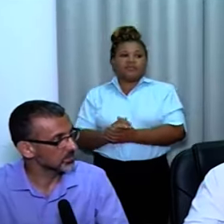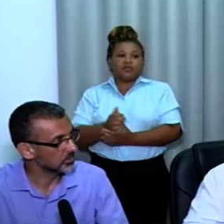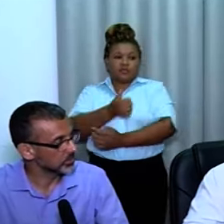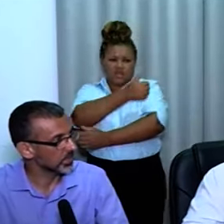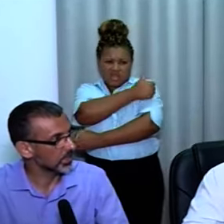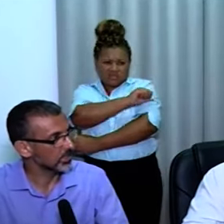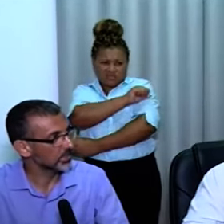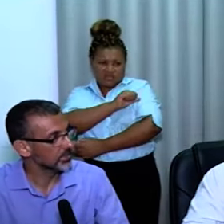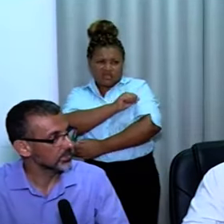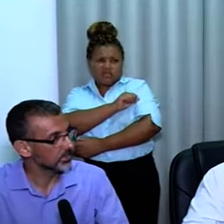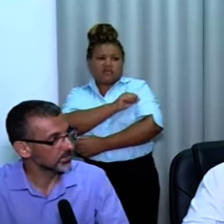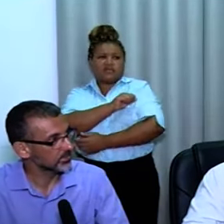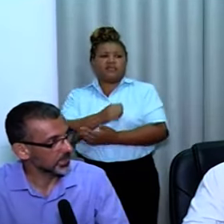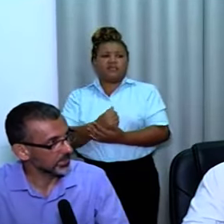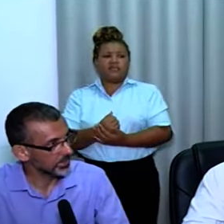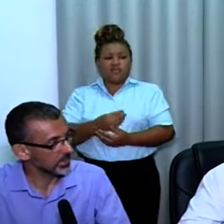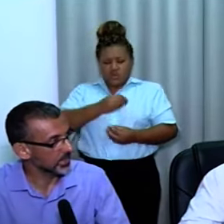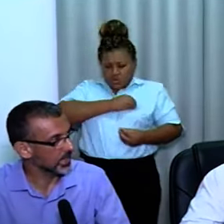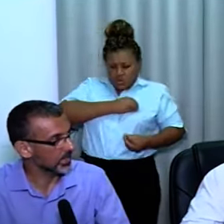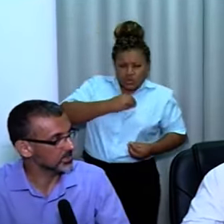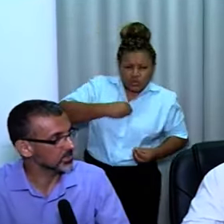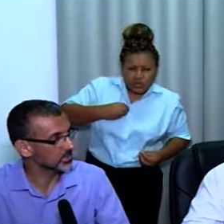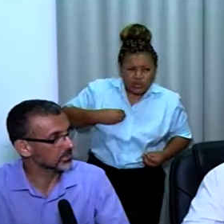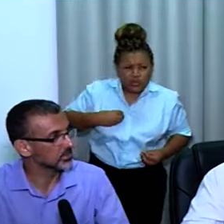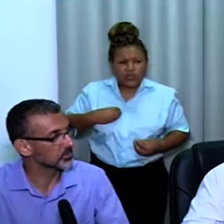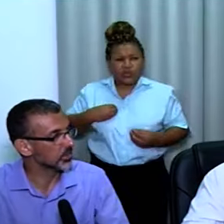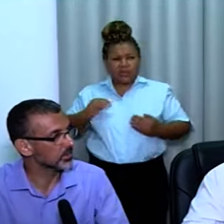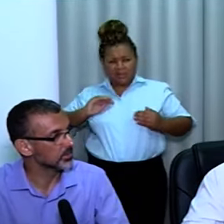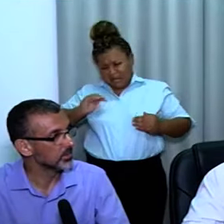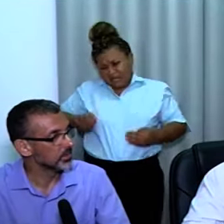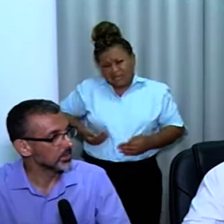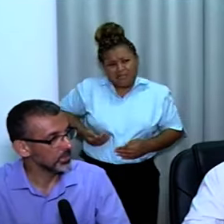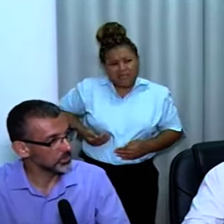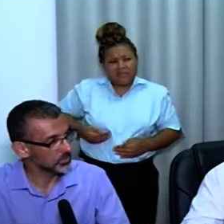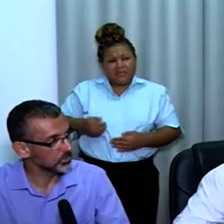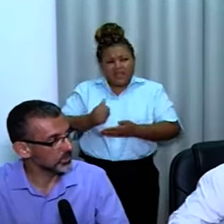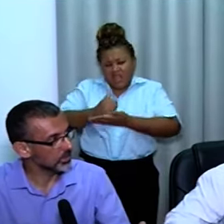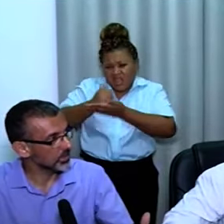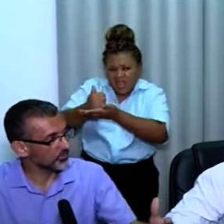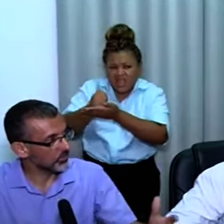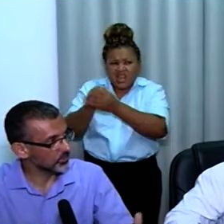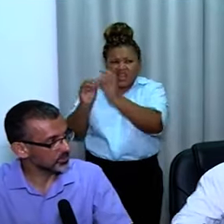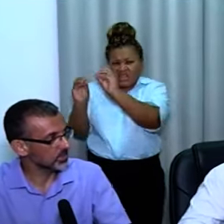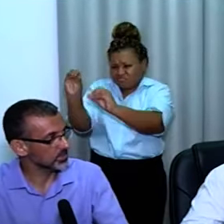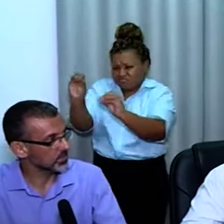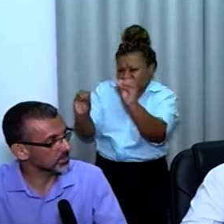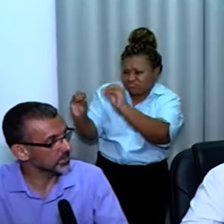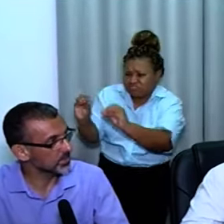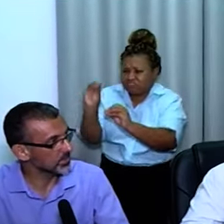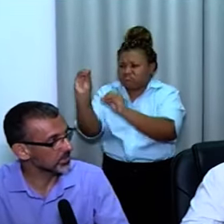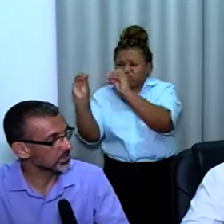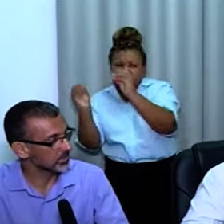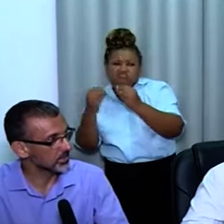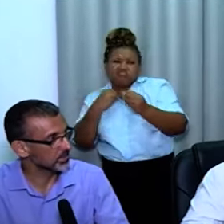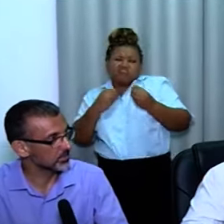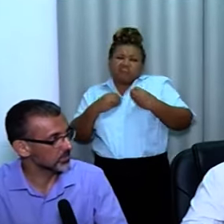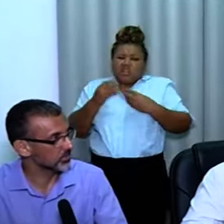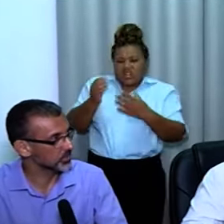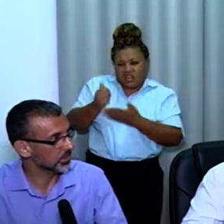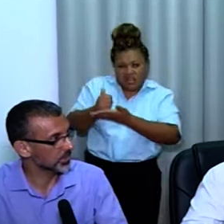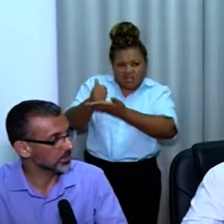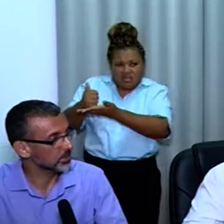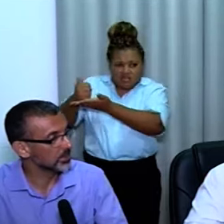nurses, docteurs, and healthcare assistants as well. Et aussi, nous renforçons la sécurité